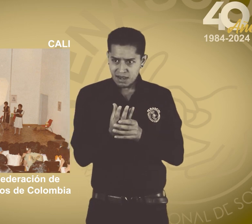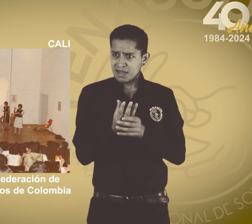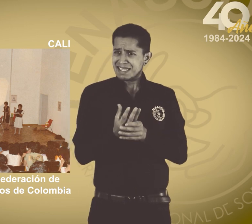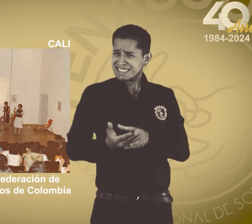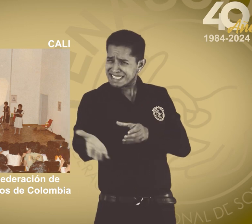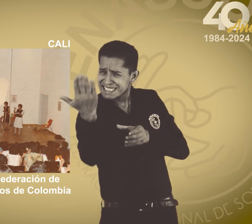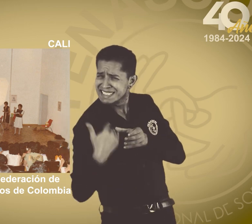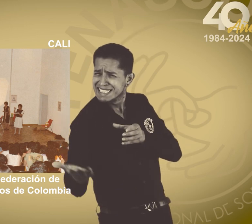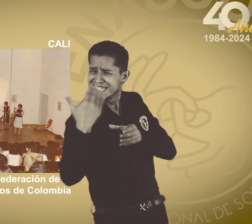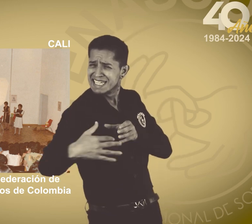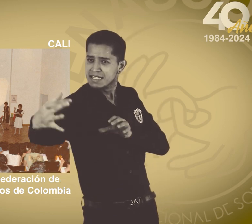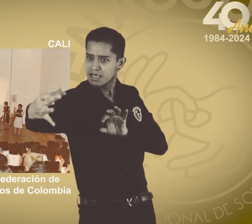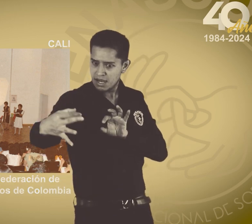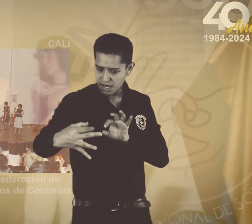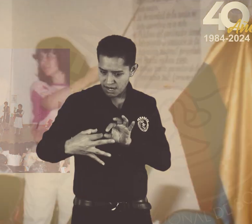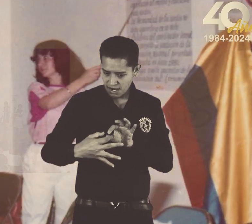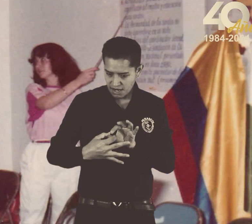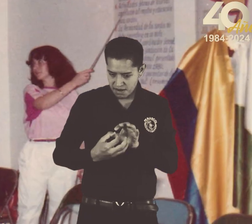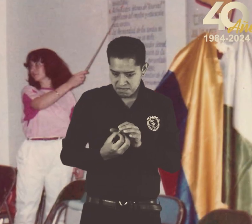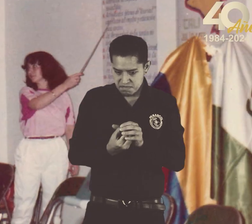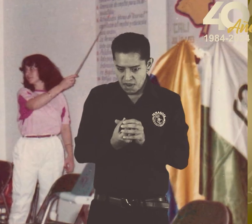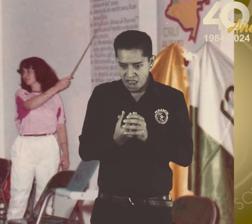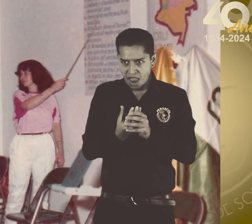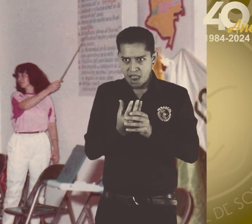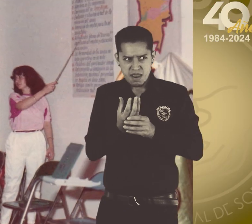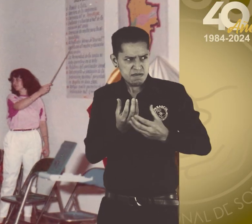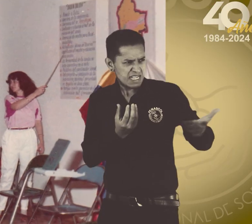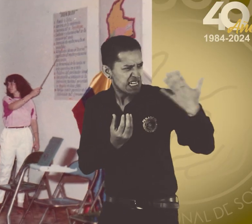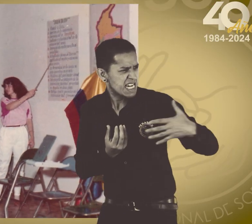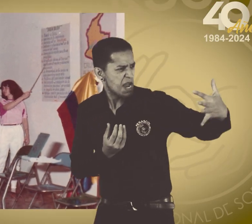Unidos, unidos somos más. Juntos, juntos.